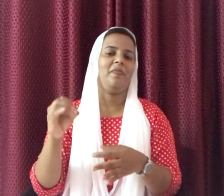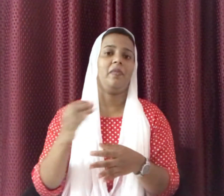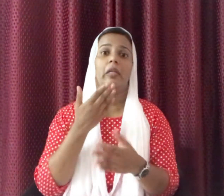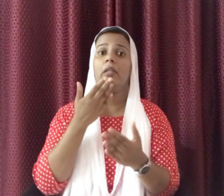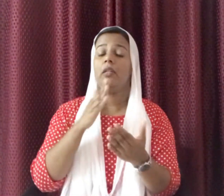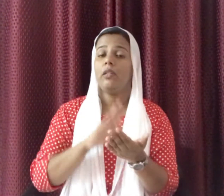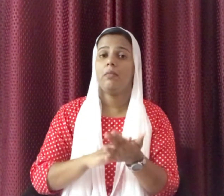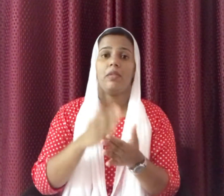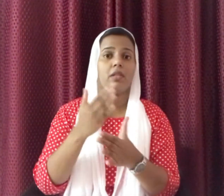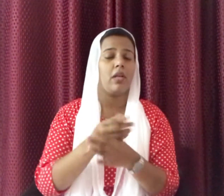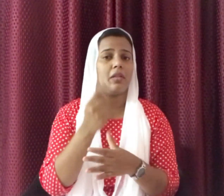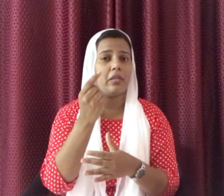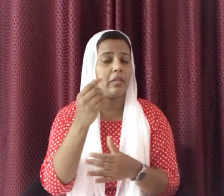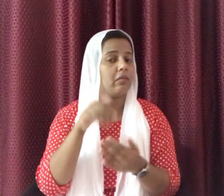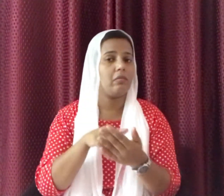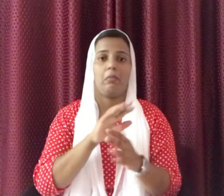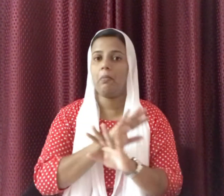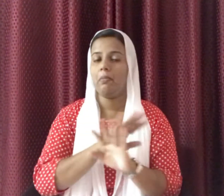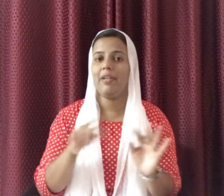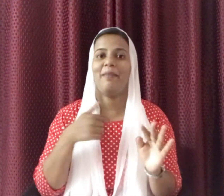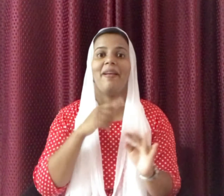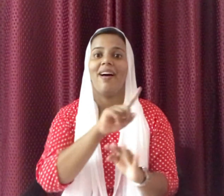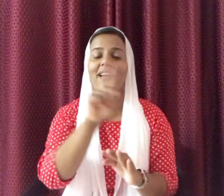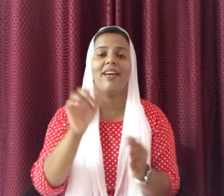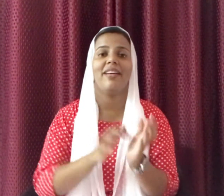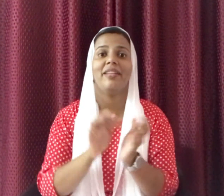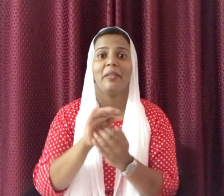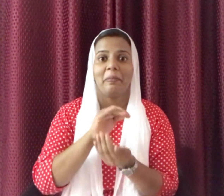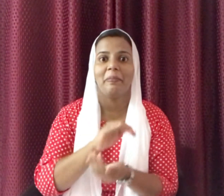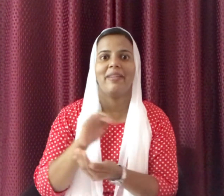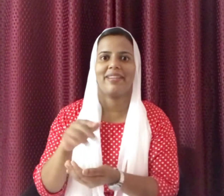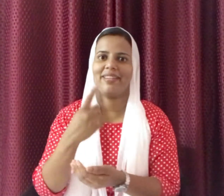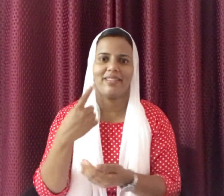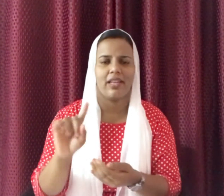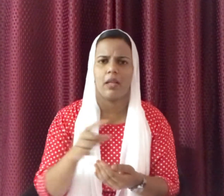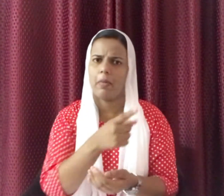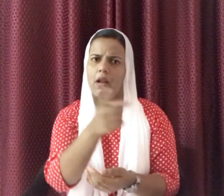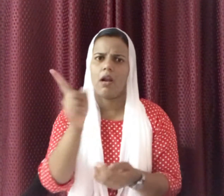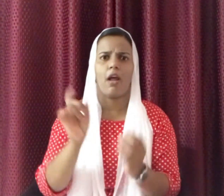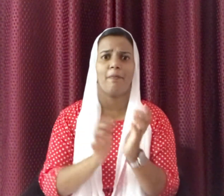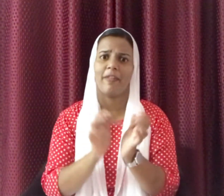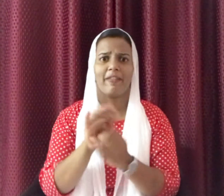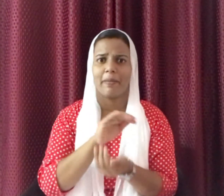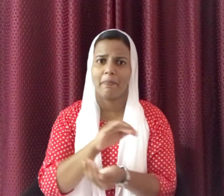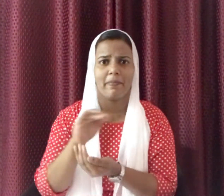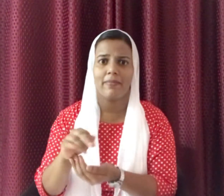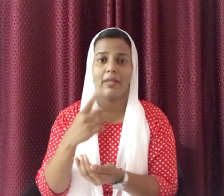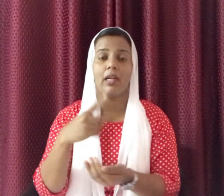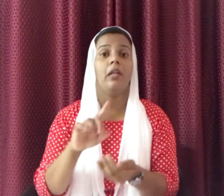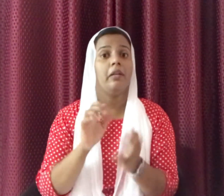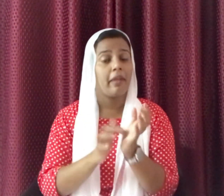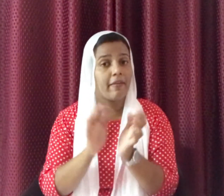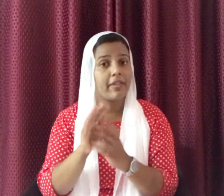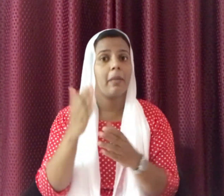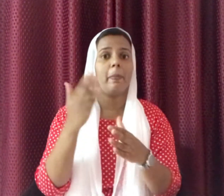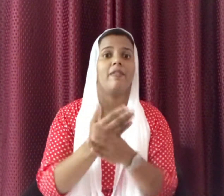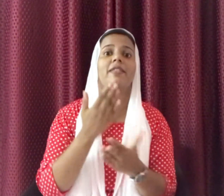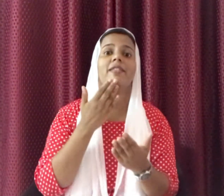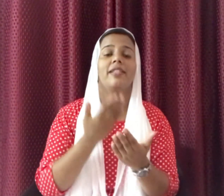ഒരു അംശം പോലും ഉണ്ടാകരുത്. നമ്മൾ നന്മയുടെ മക്കളാണ്, നമ്മൾ ദൈവത്തിൻ്റെ മക്കളാണ്. ദൈവത്തിൽ നിന്ന് ജനിച്ചവർ ദൈവത്തിൻ്റെ പ്രവൃത്തി ചെയ്യണം. നമുക്ക് കർത്താവിനെ